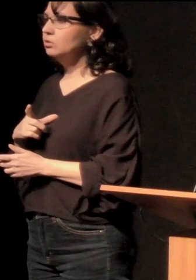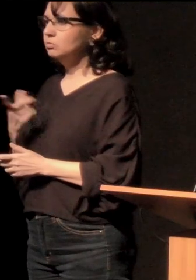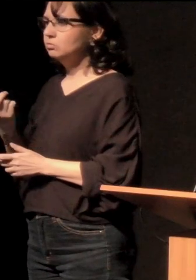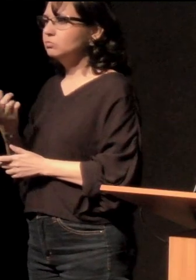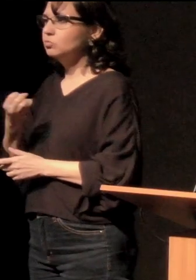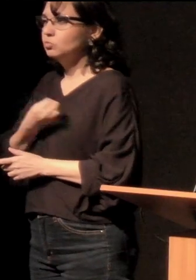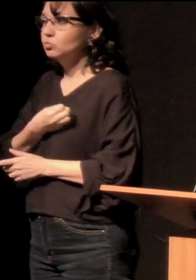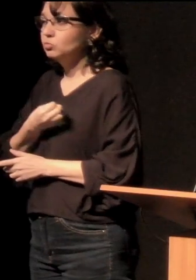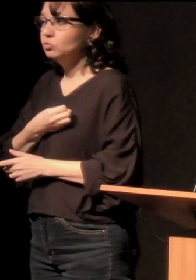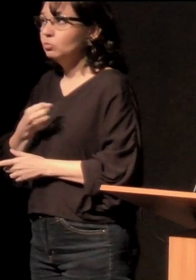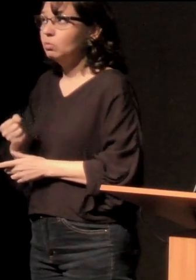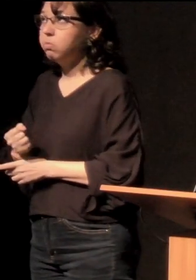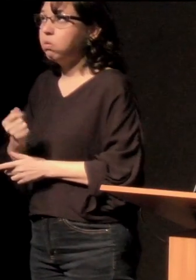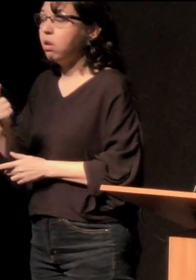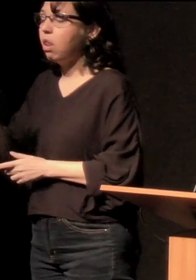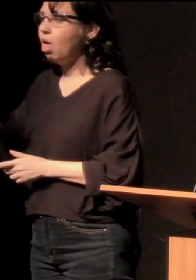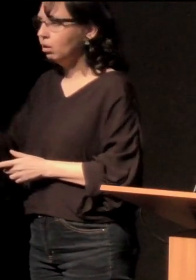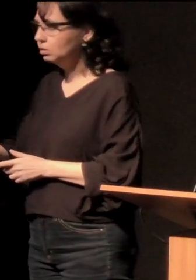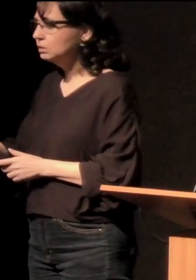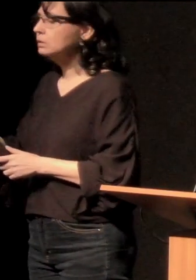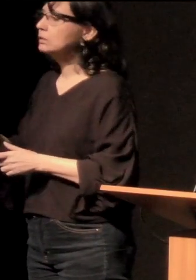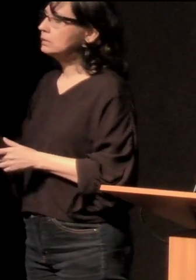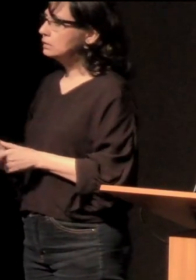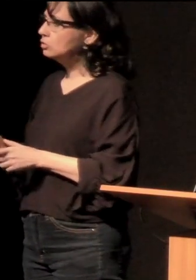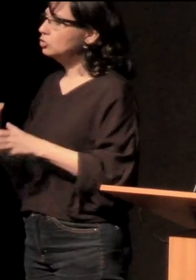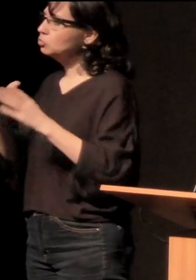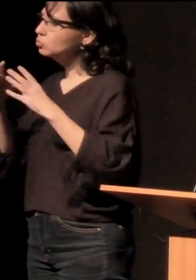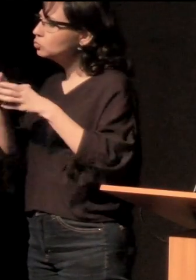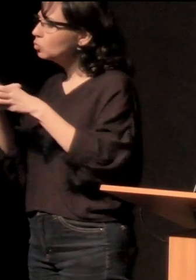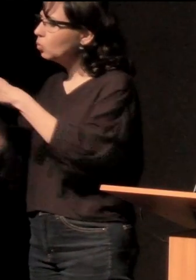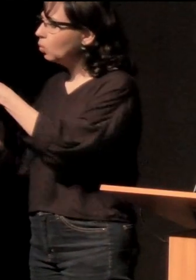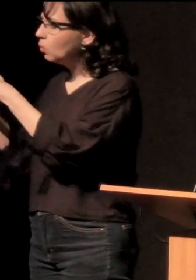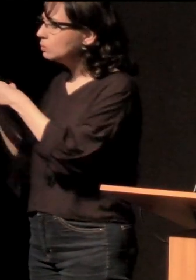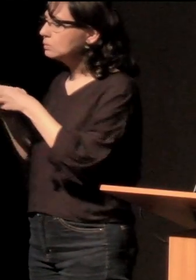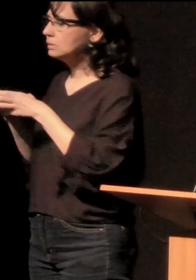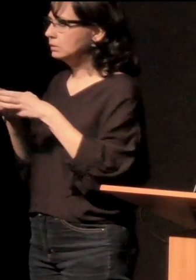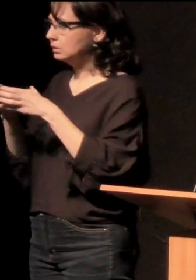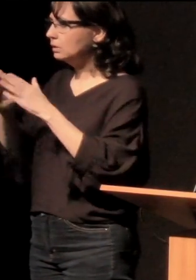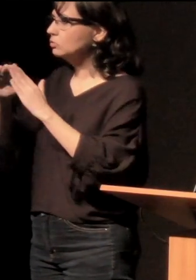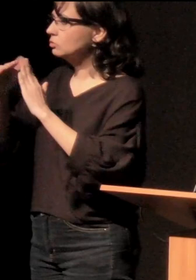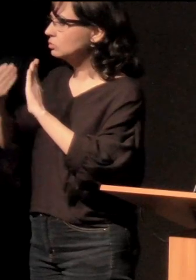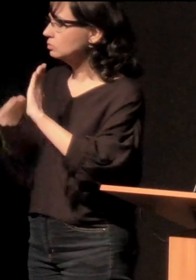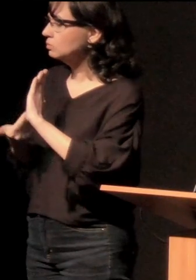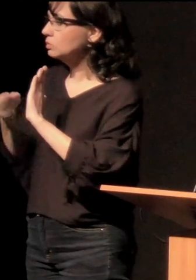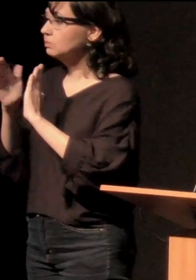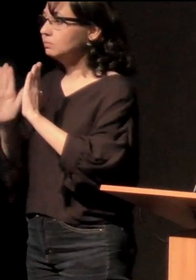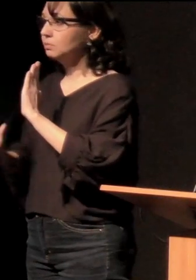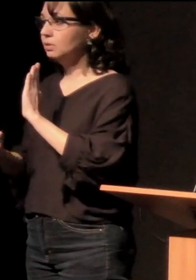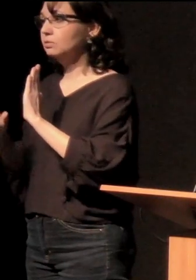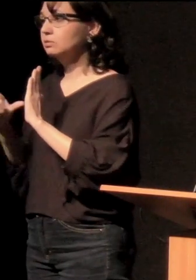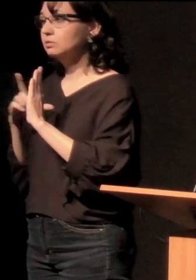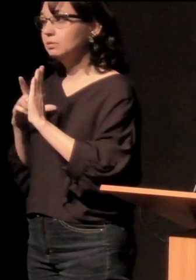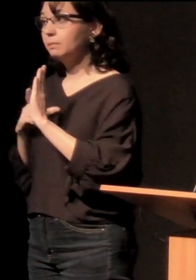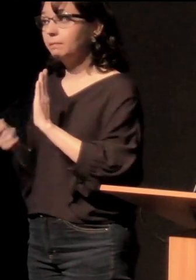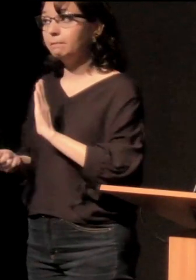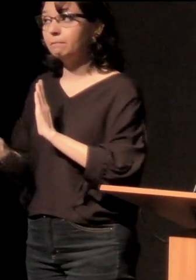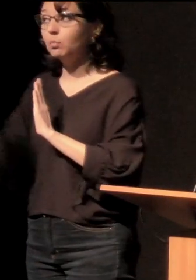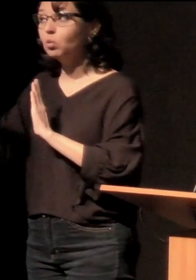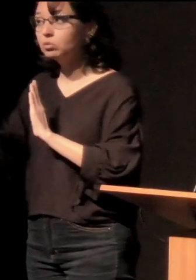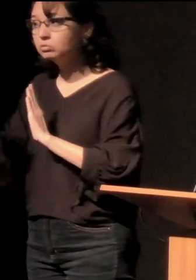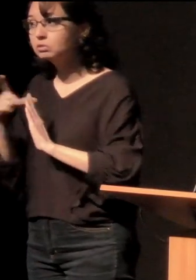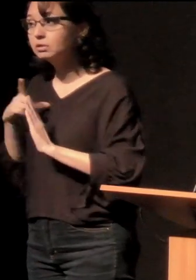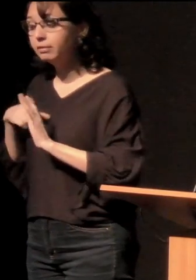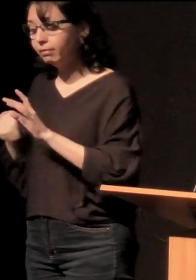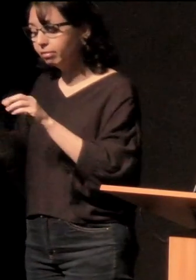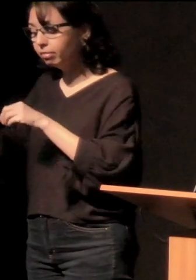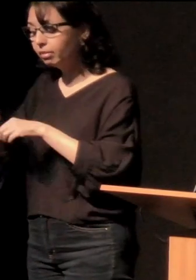comunidade quilombolas mas a gente tem poucas né com esse com a